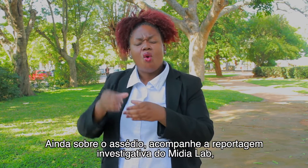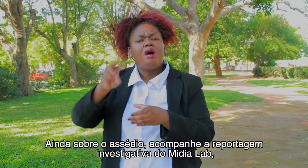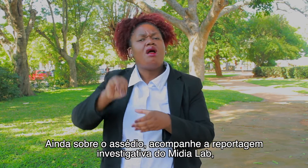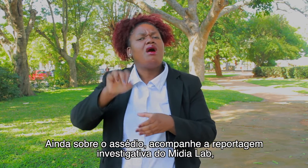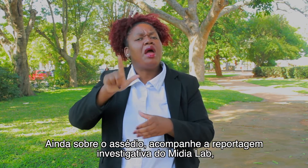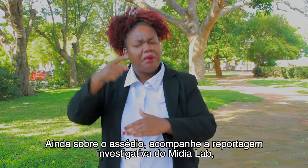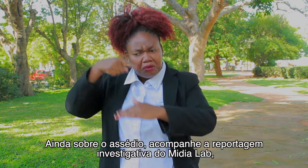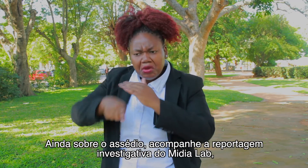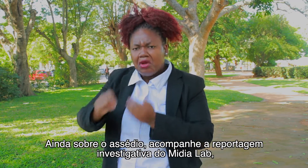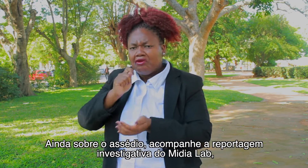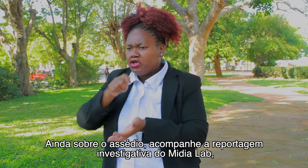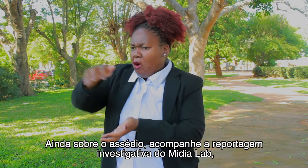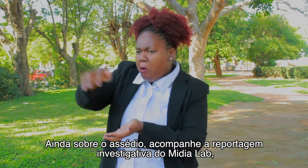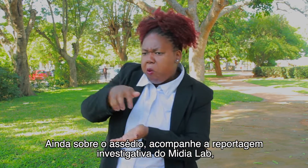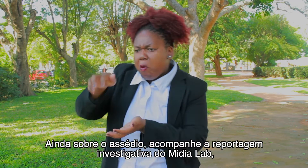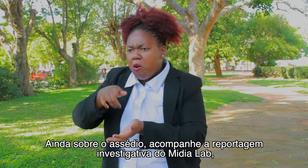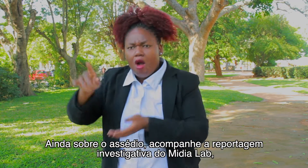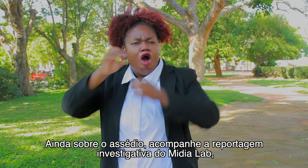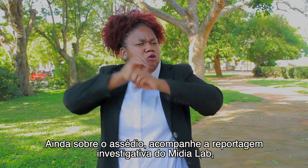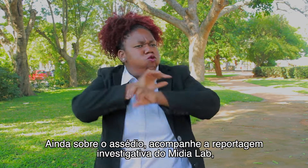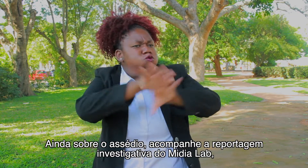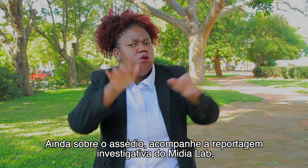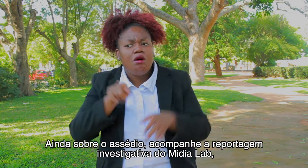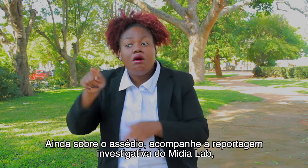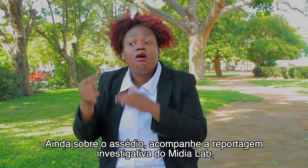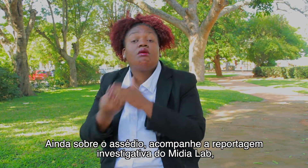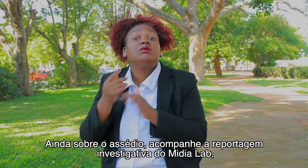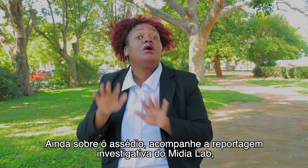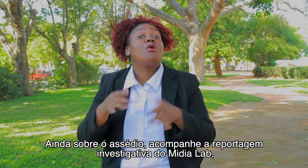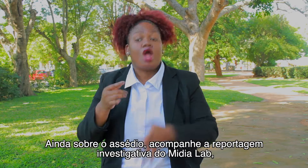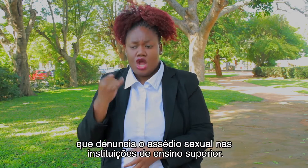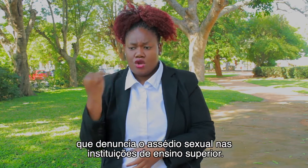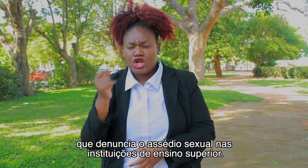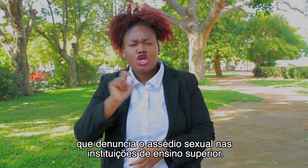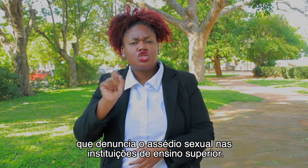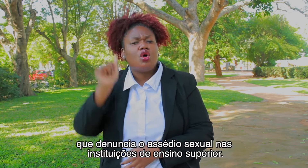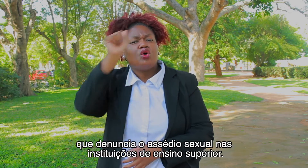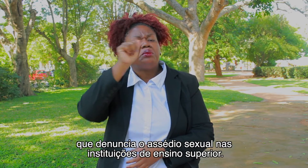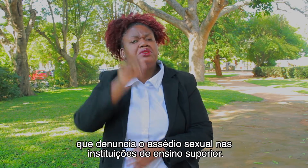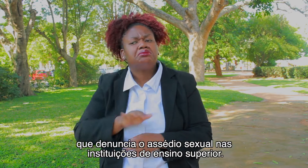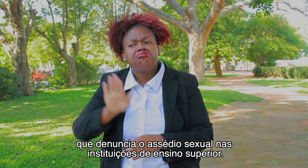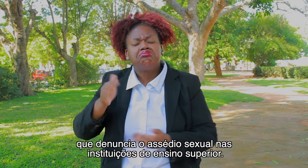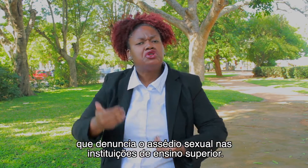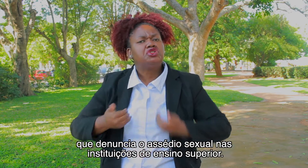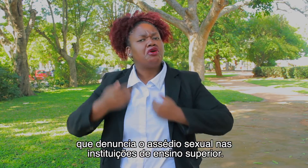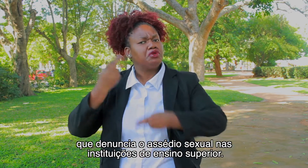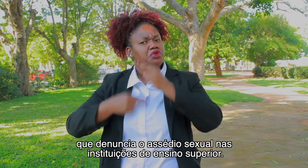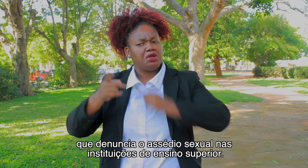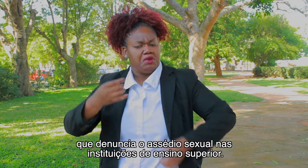Ainda sobre o assédio, acompanhe a reportagem investigativa do Media Lab, que denuncia o assédio sexual nas instituições de